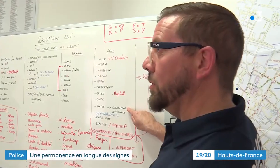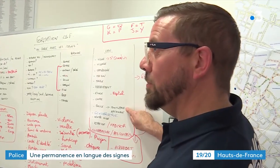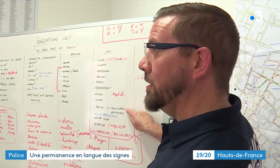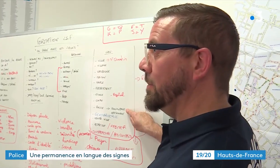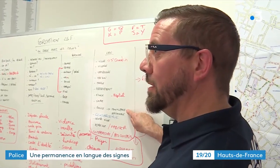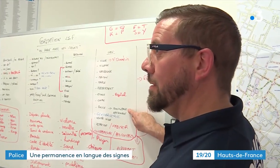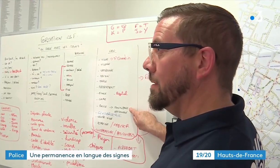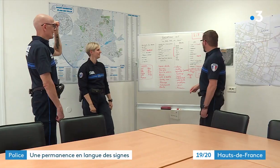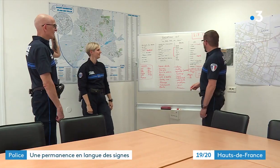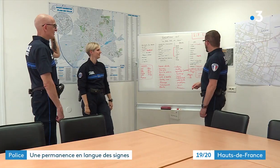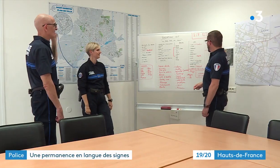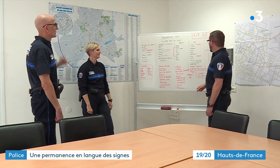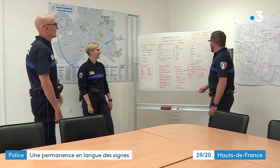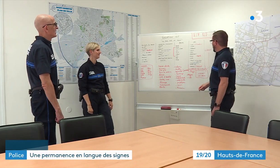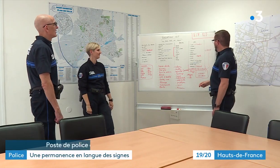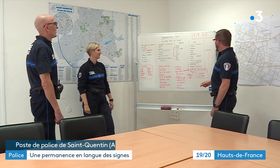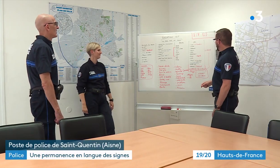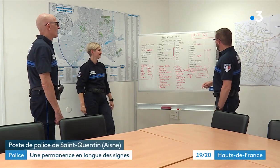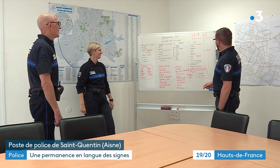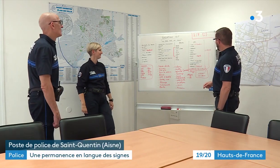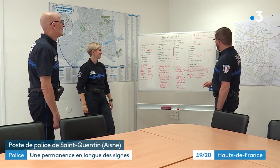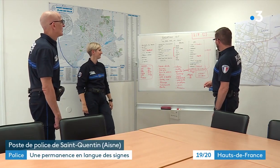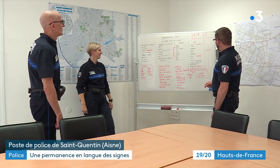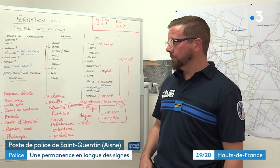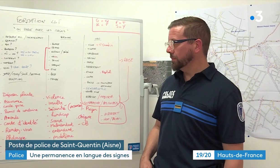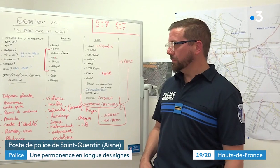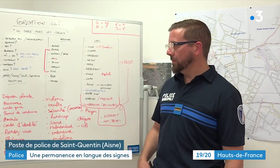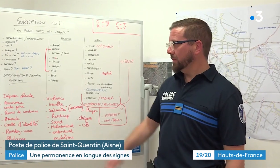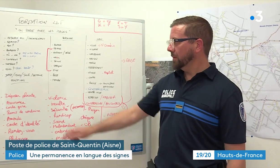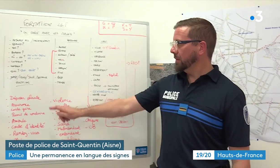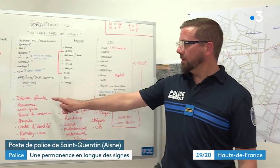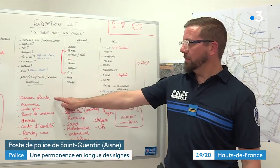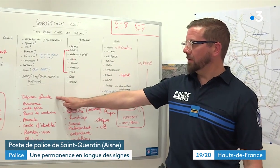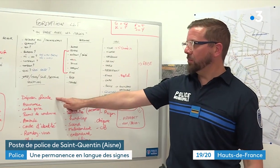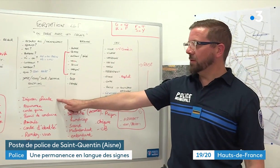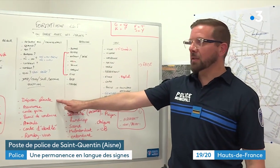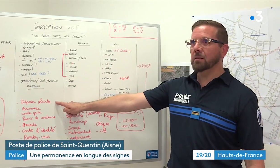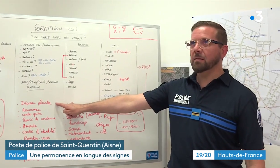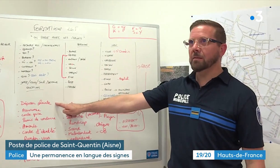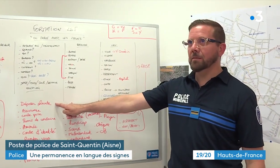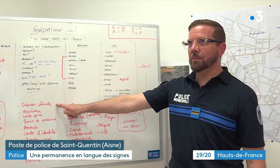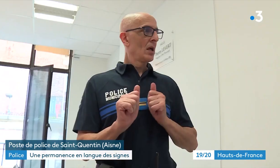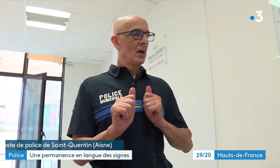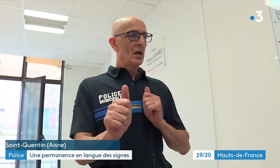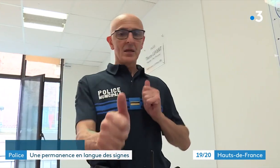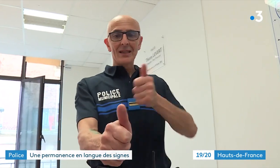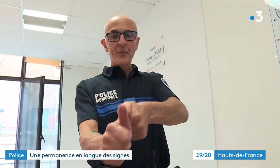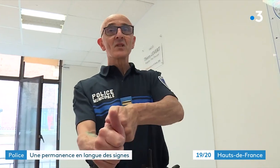Police municipale. Clémence et Nicolas passent leur diplôme de compétences en langue des signes en décembre. Après 2 ans de formation financée par